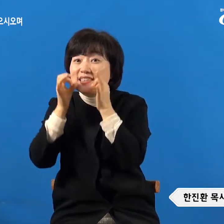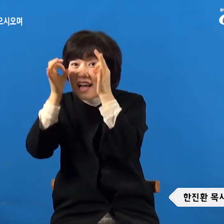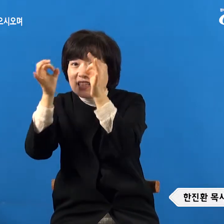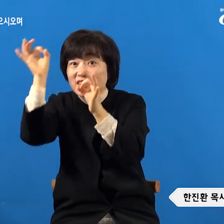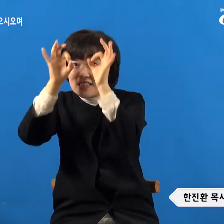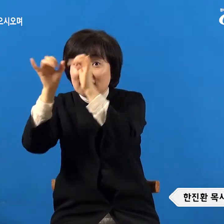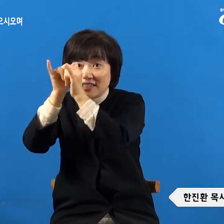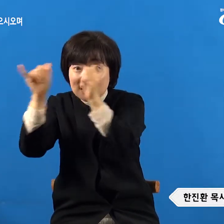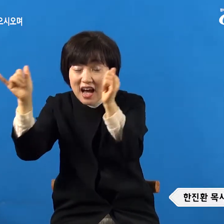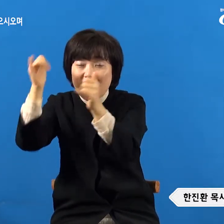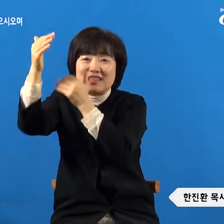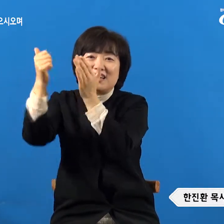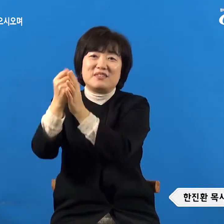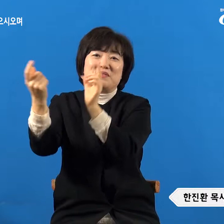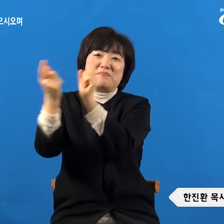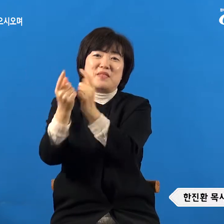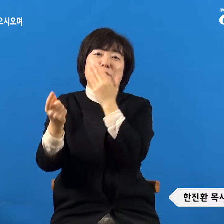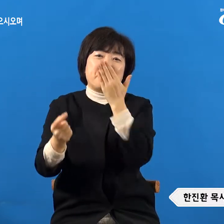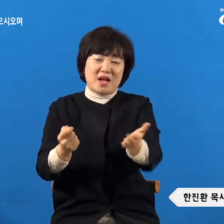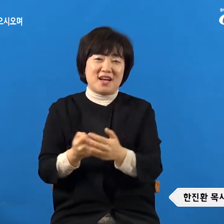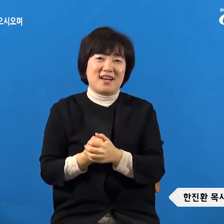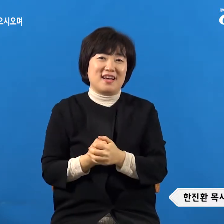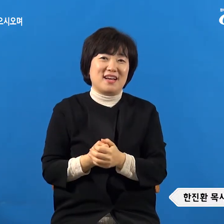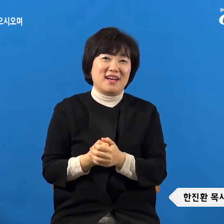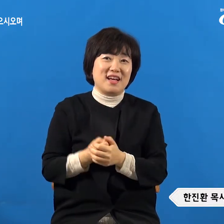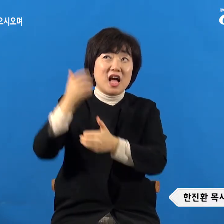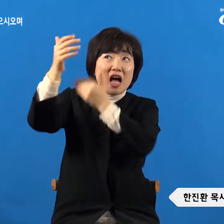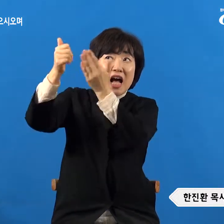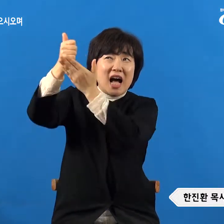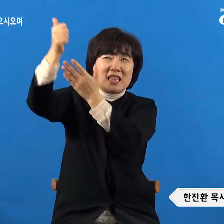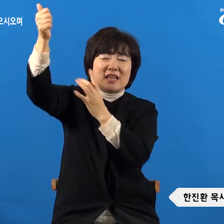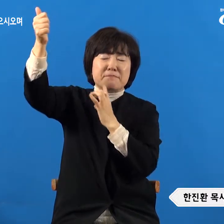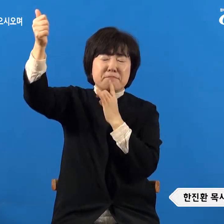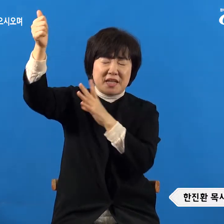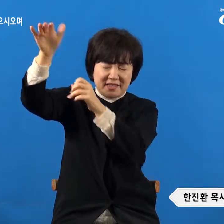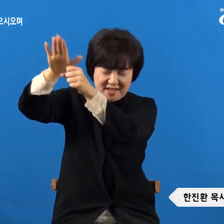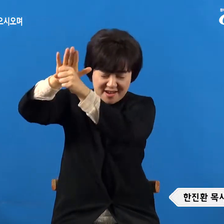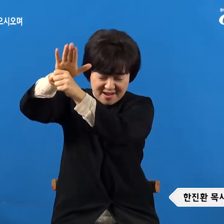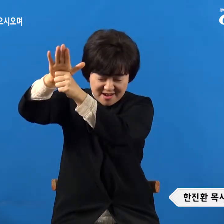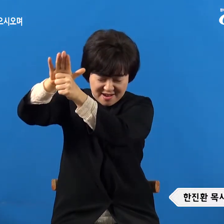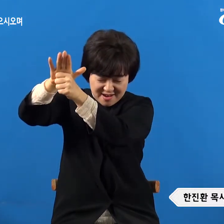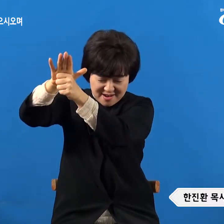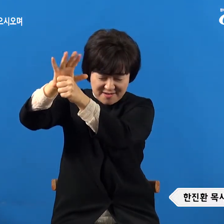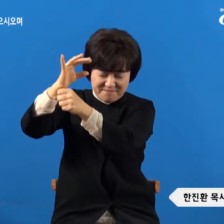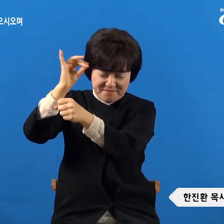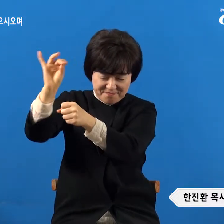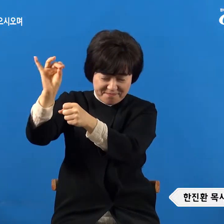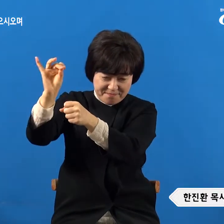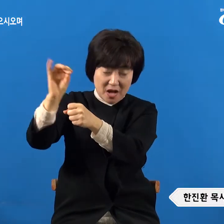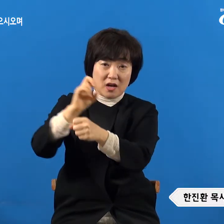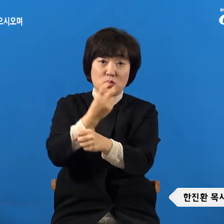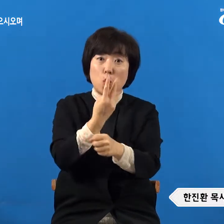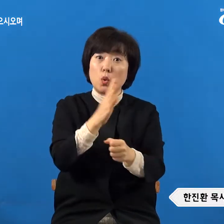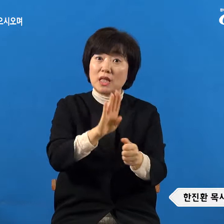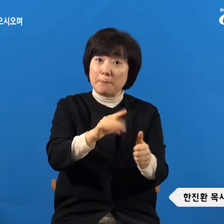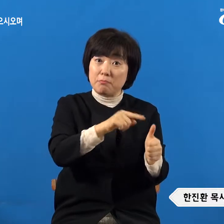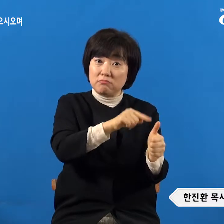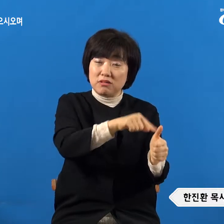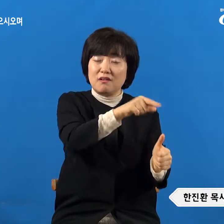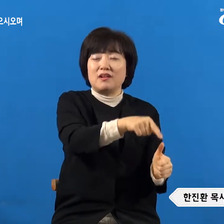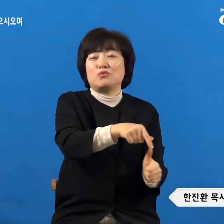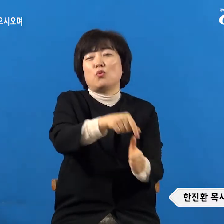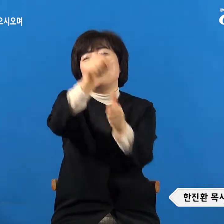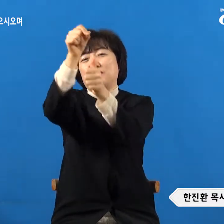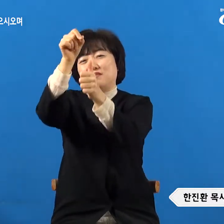그대로 하나님께서 하나님만을 사랑하는 요셉을 하나님도 사랑해 주시고 그를 높이 들어 세우신